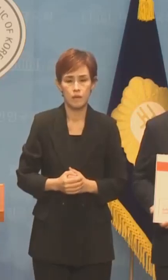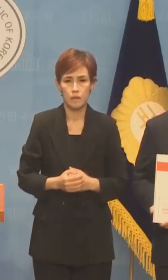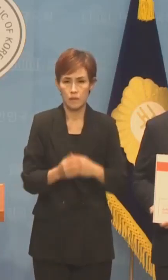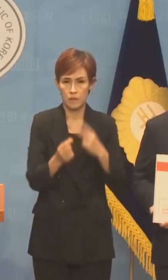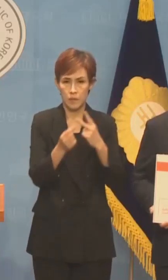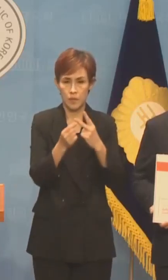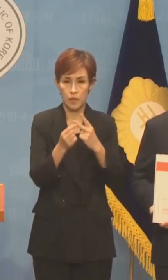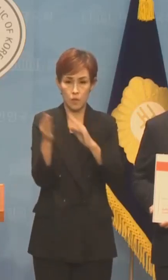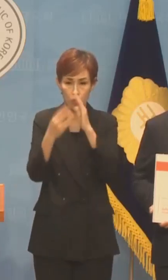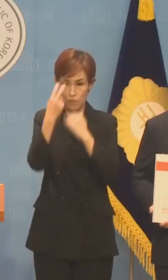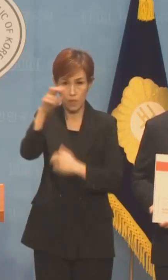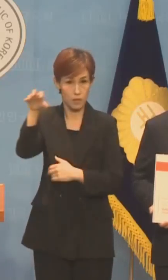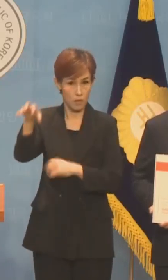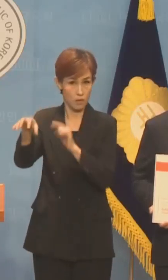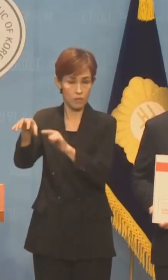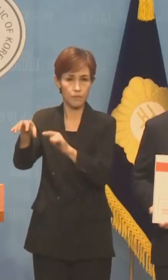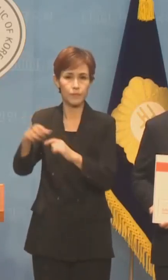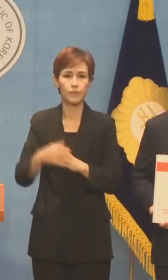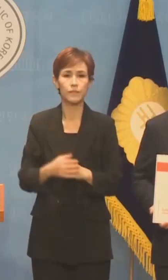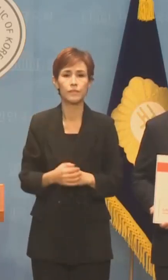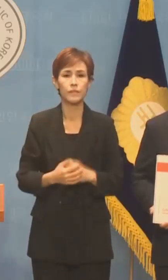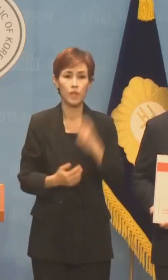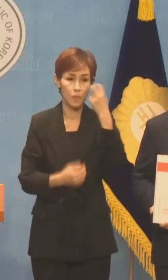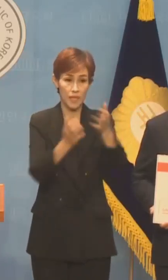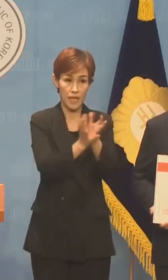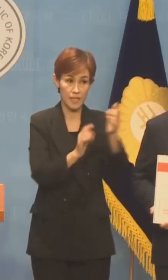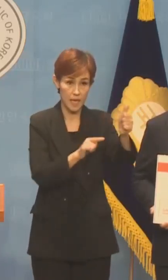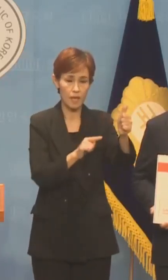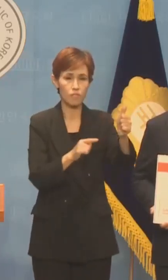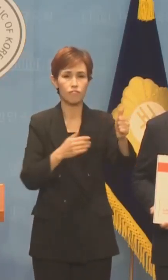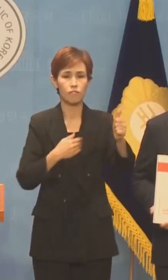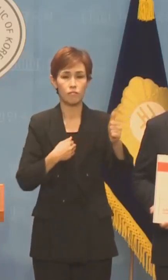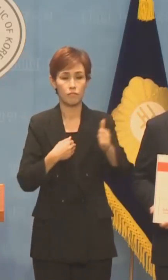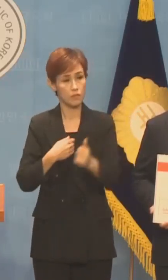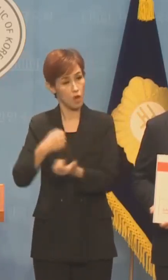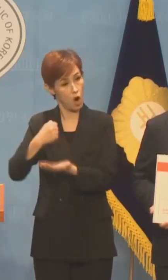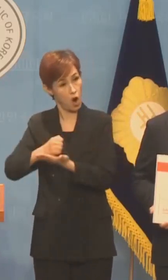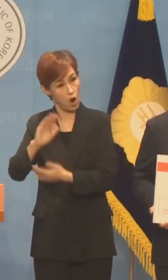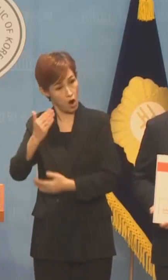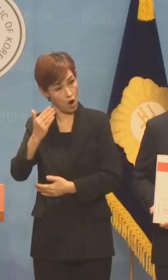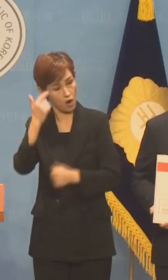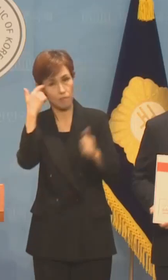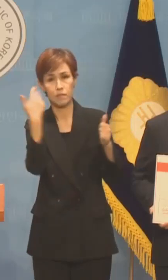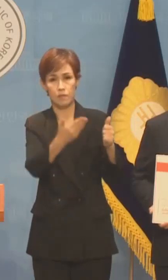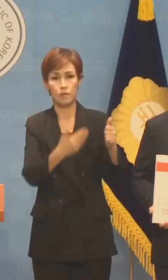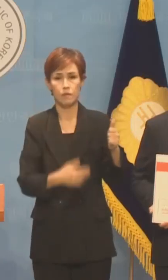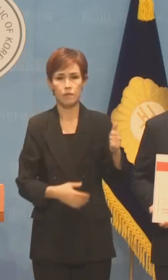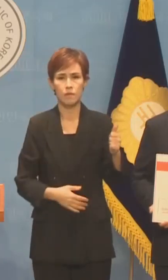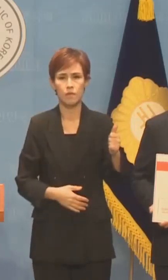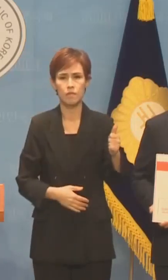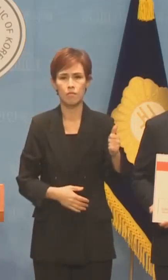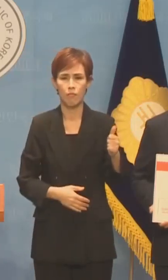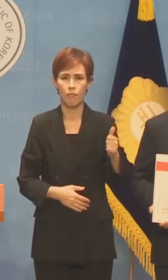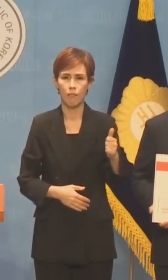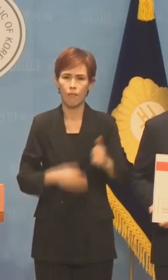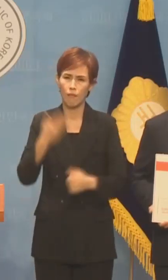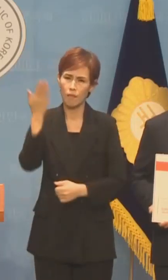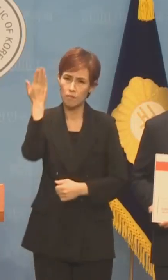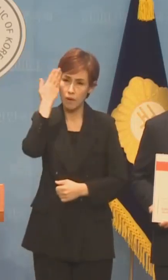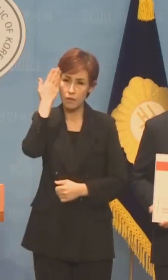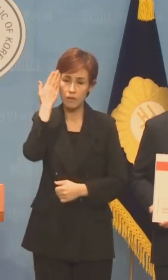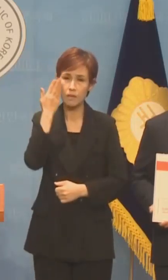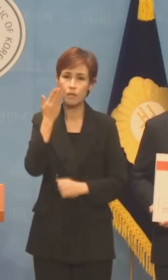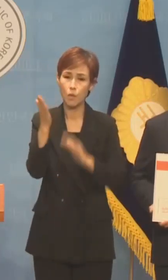둘째, 공수처는 경비단장에게 자신들이 관인을 찍어도 되냐고 물었습니다. 상식적으로